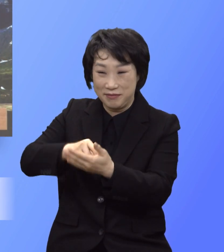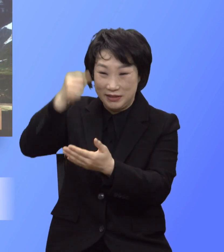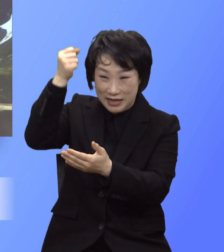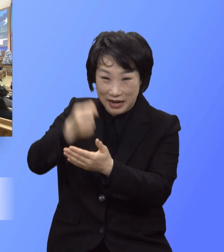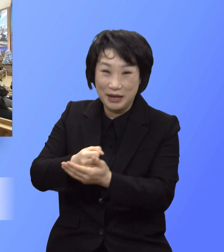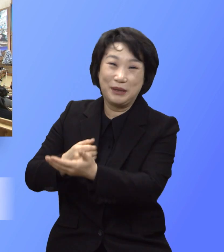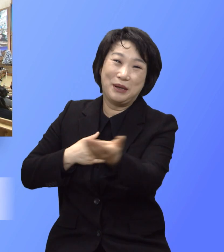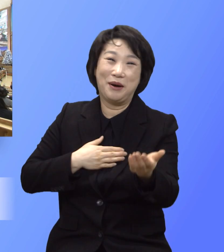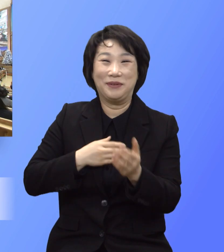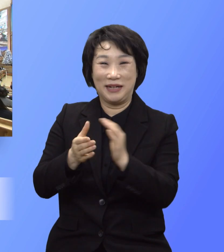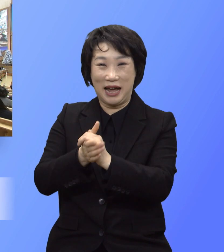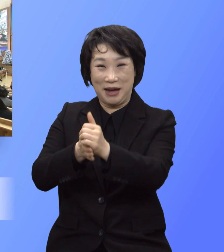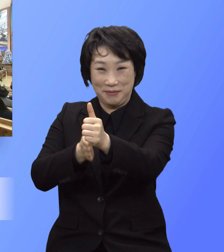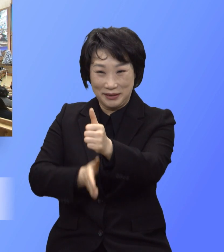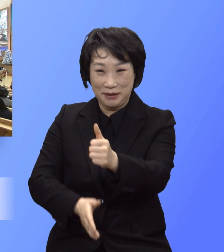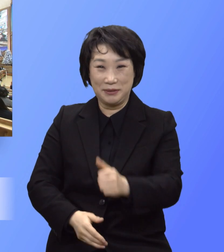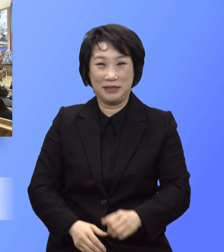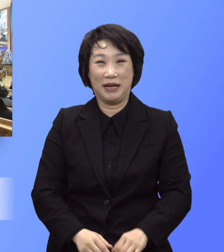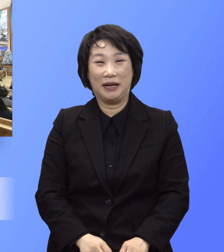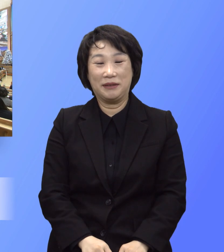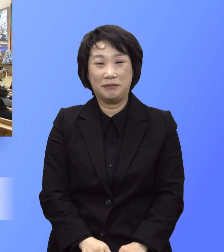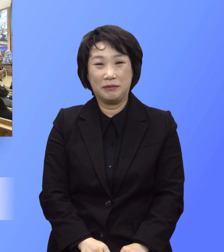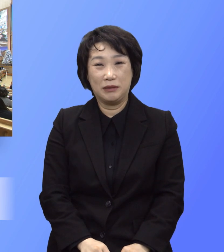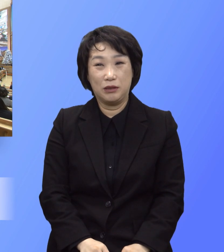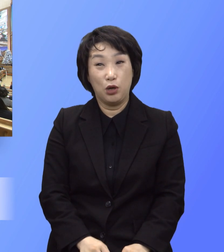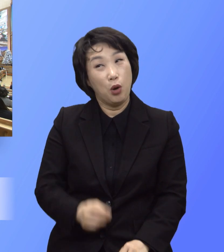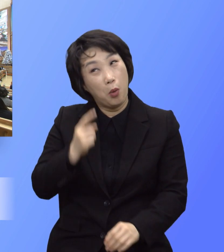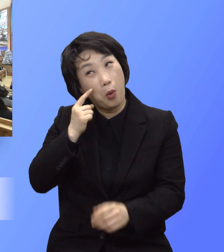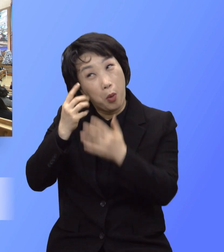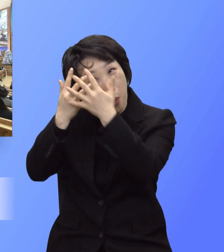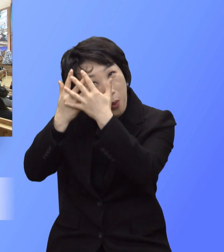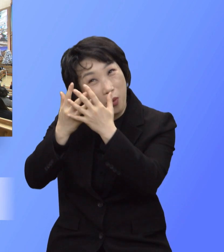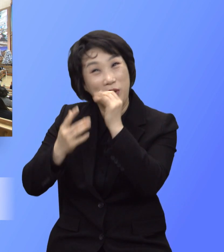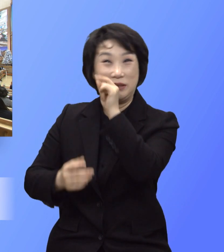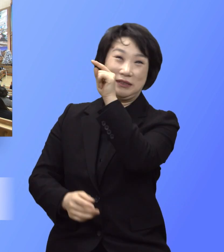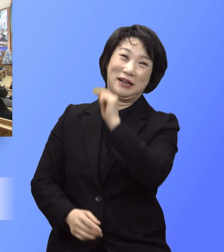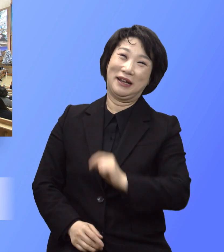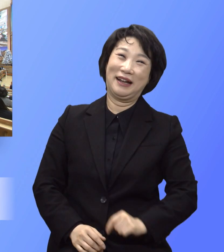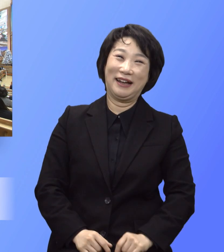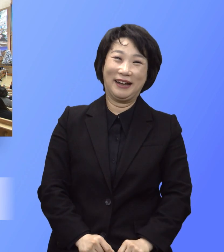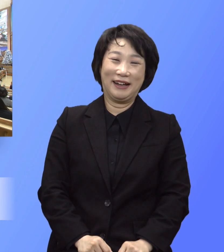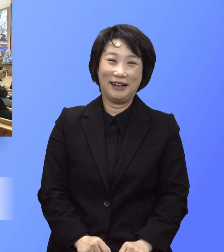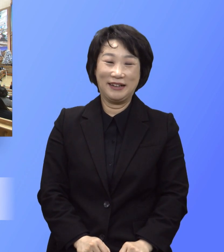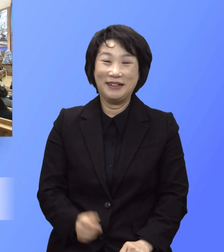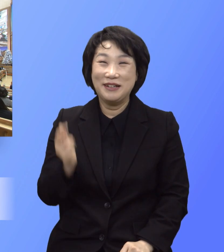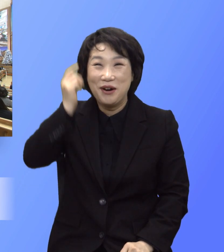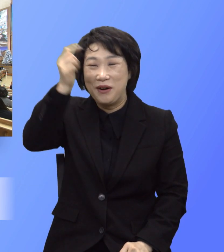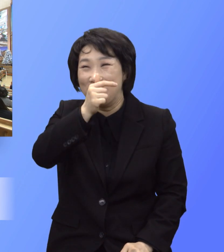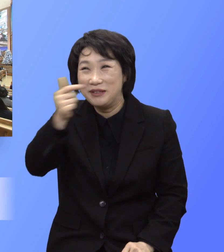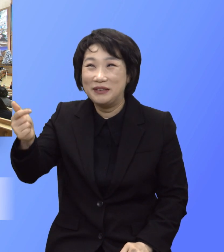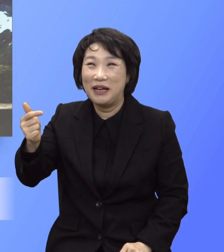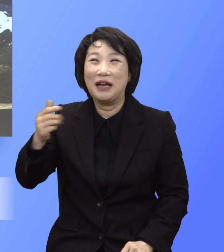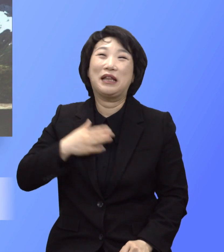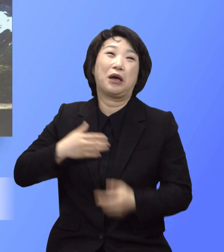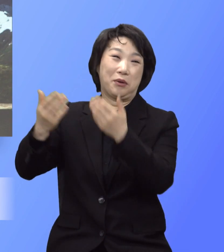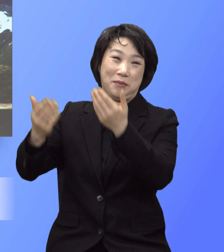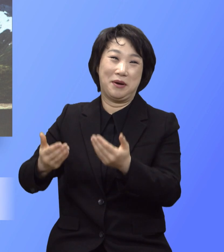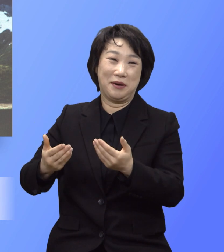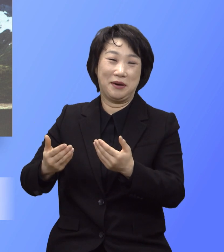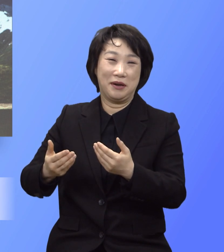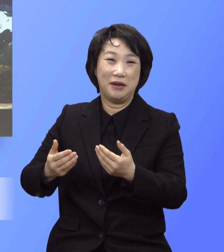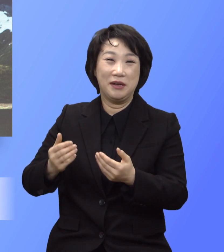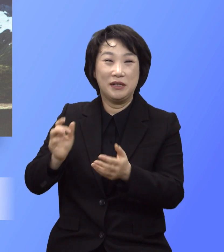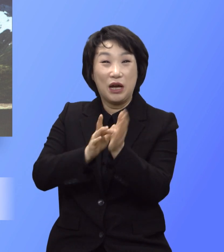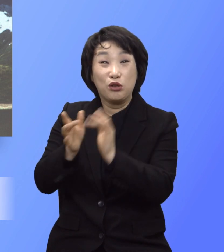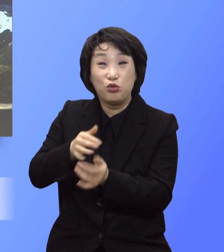사람들 아멘합시다. 눈에 보이지 않느냐 그 영광이 그리스도와 함께하는